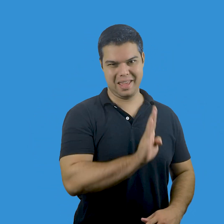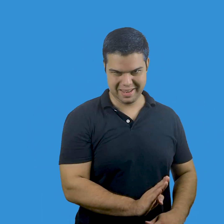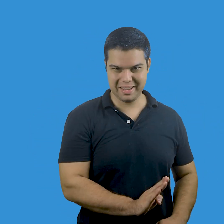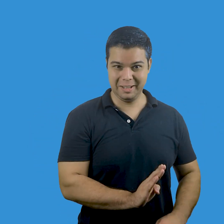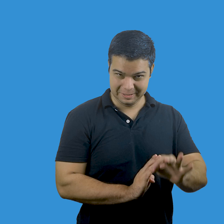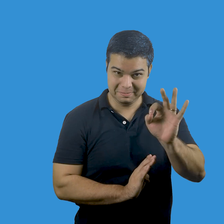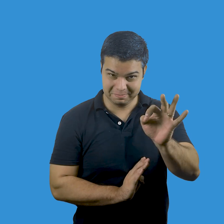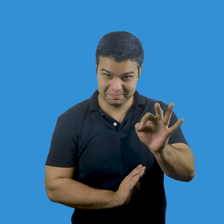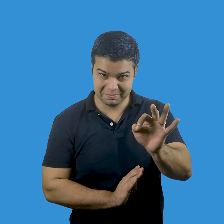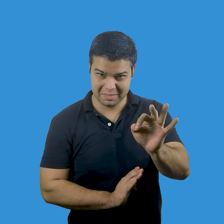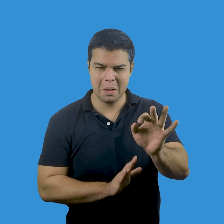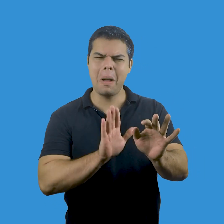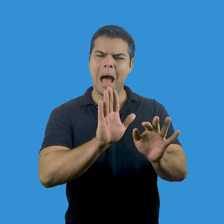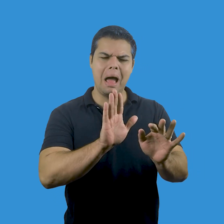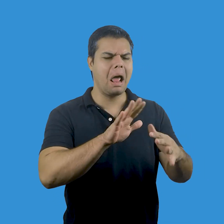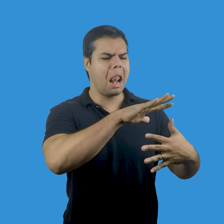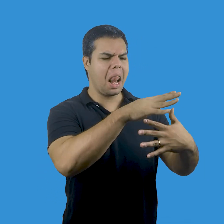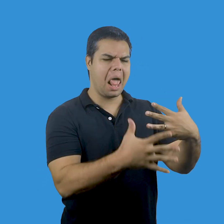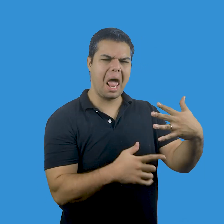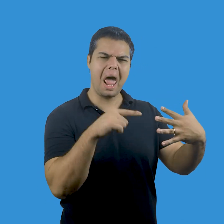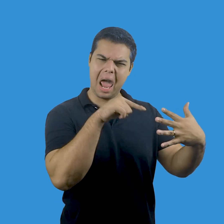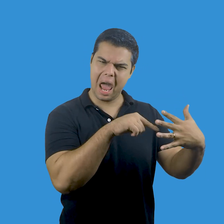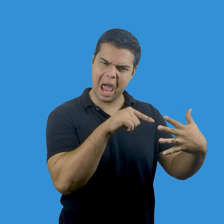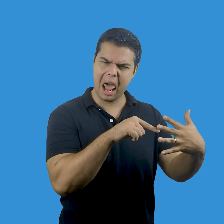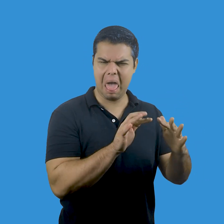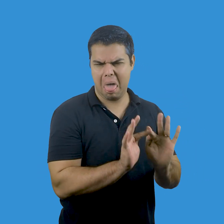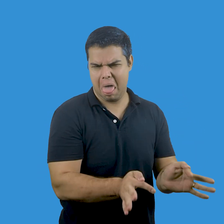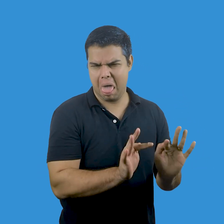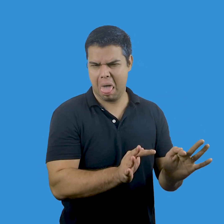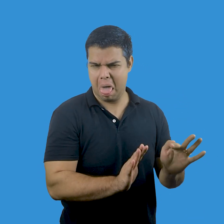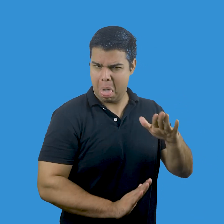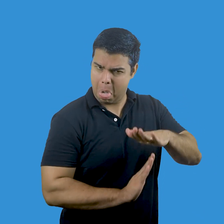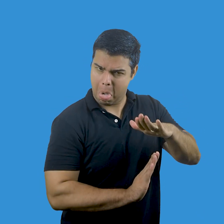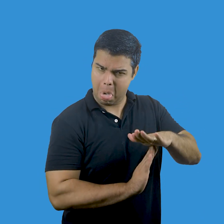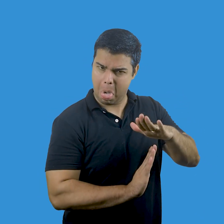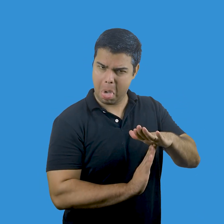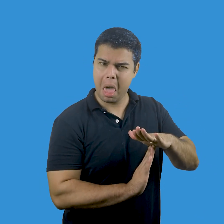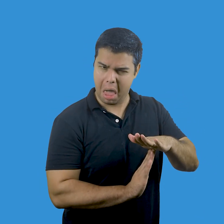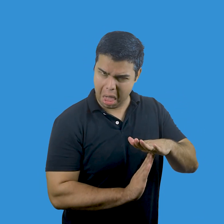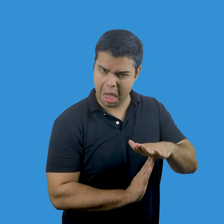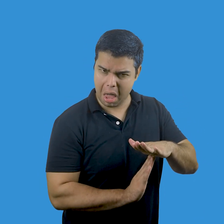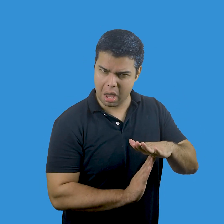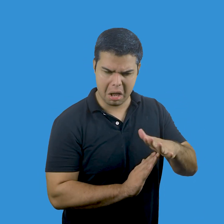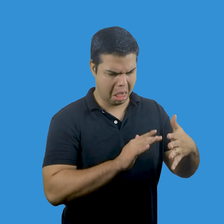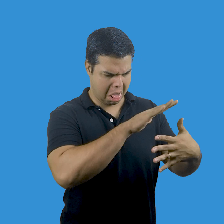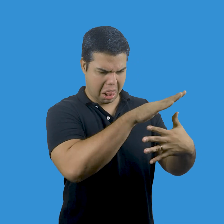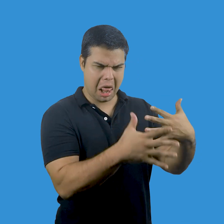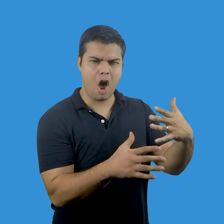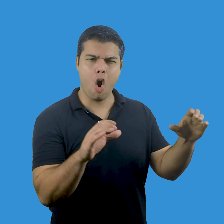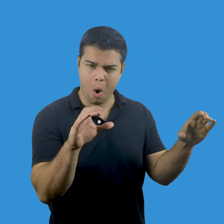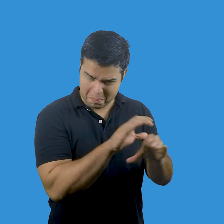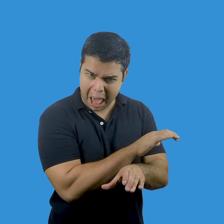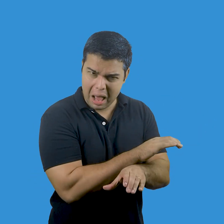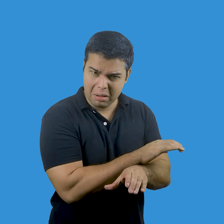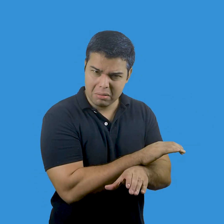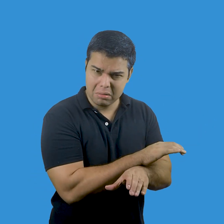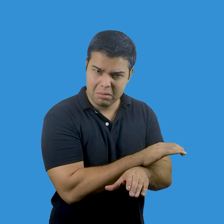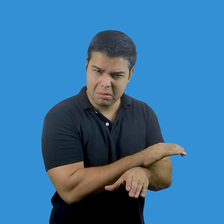dizer como funciona ou se ela é limitada? Será que ela comunica realmente tudo?